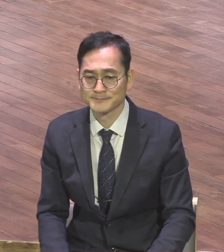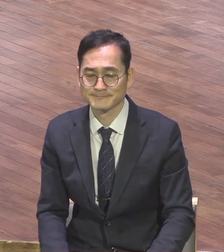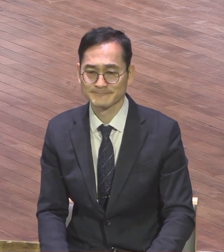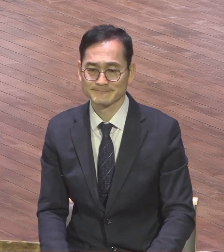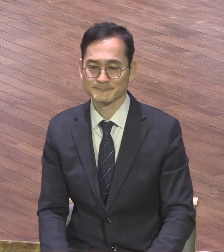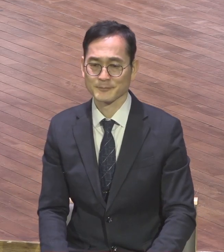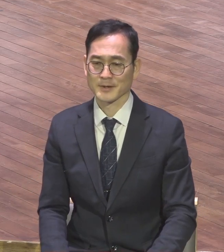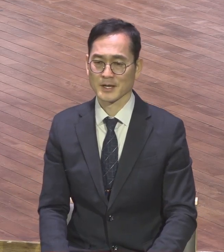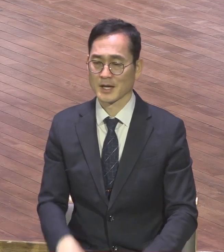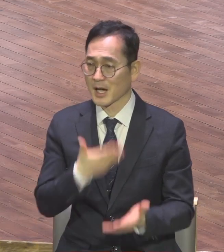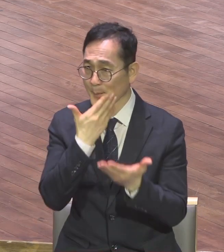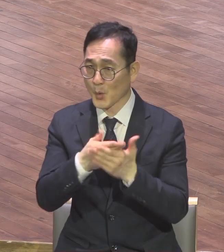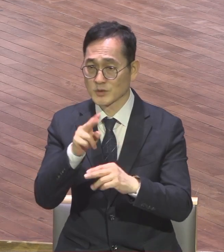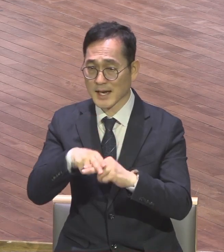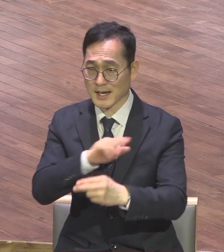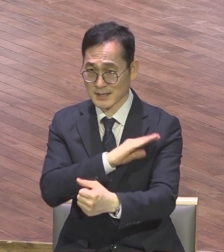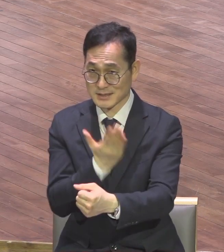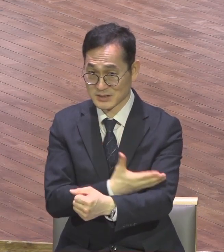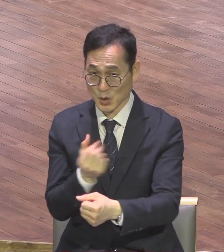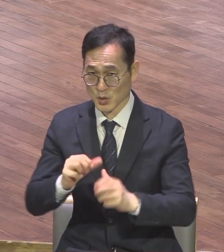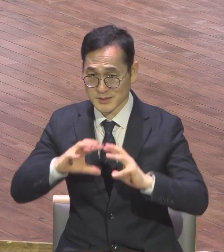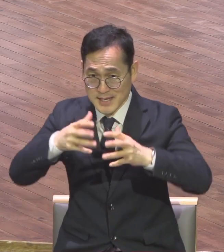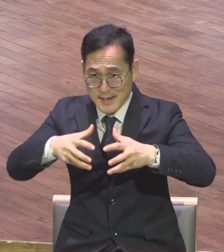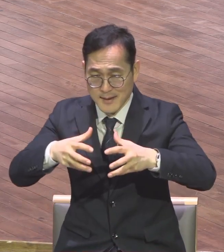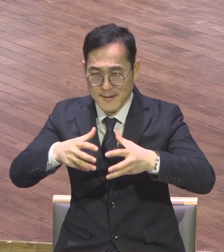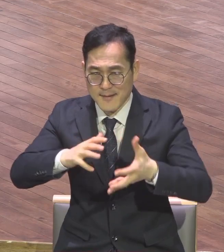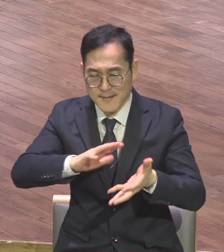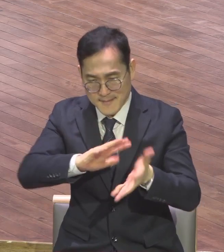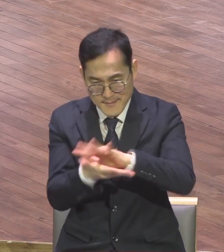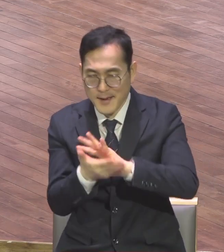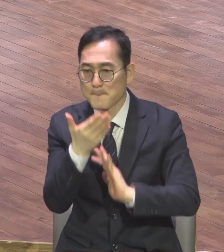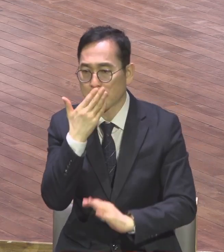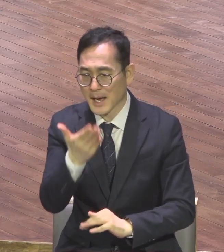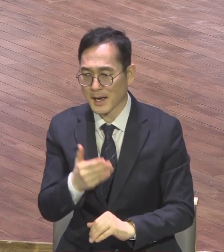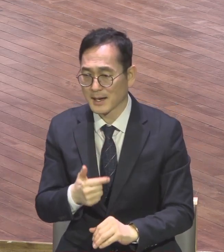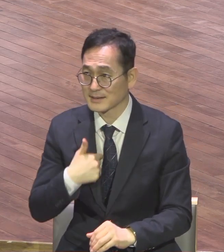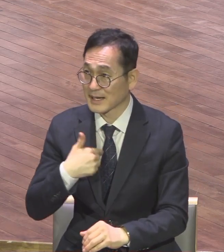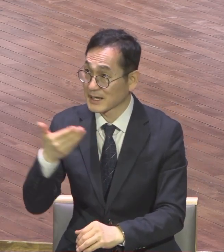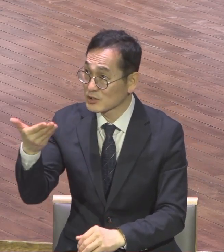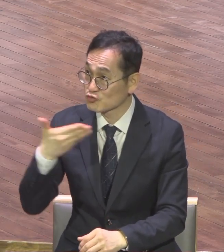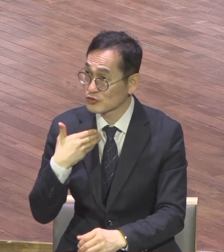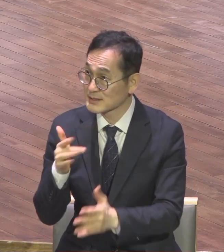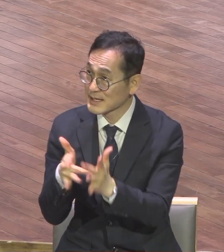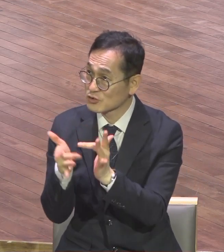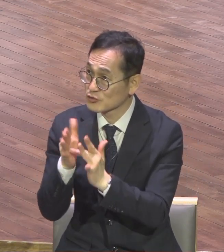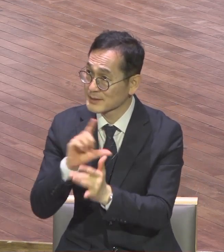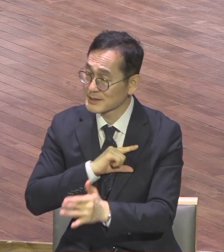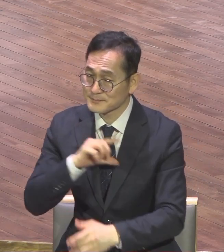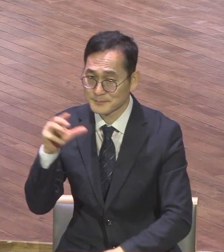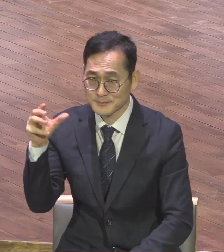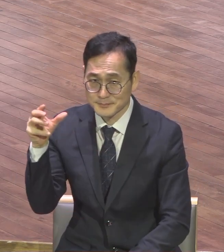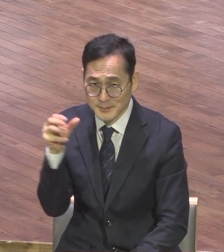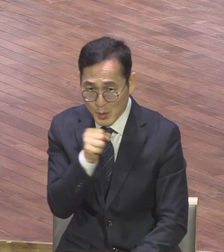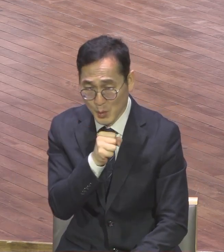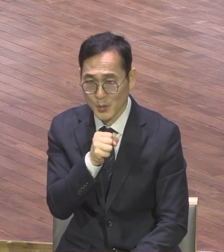능력으로 세계를 움직일 수가 있다. 여기 모든 성도들 내게 주신 예수 그리스도의 그 이름의 권세를